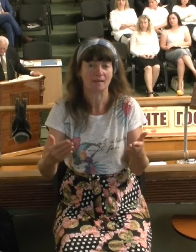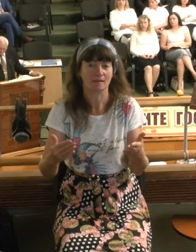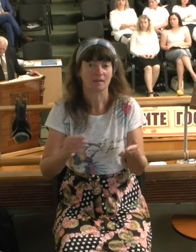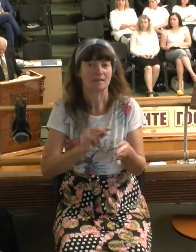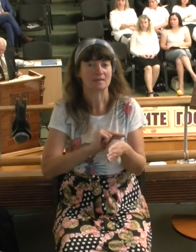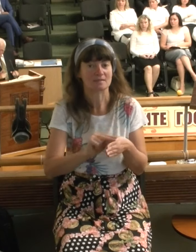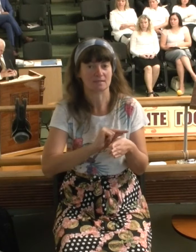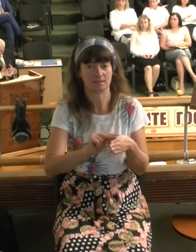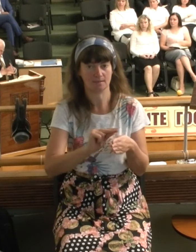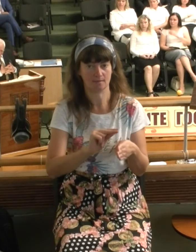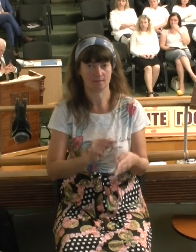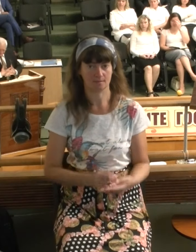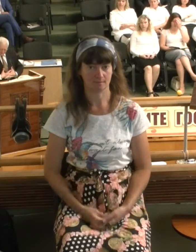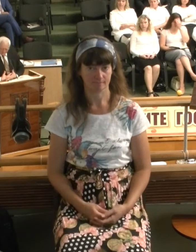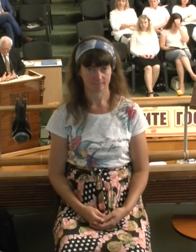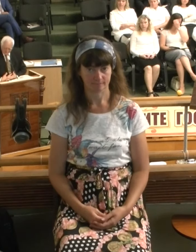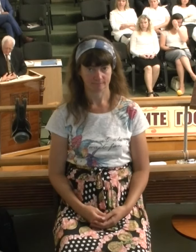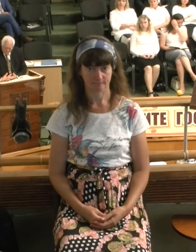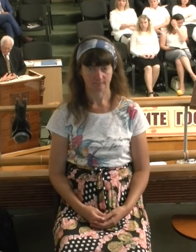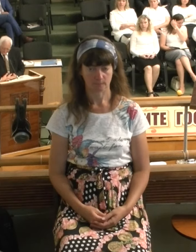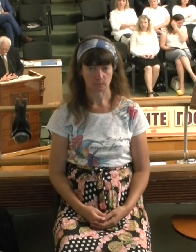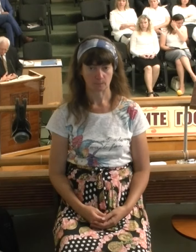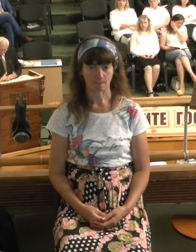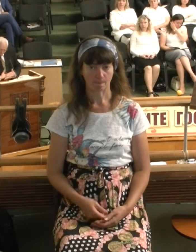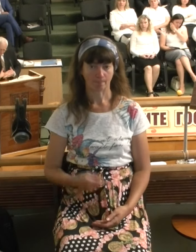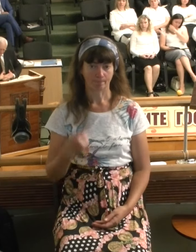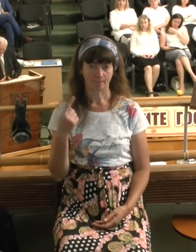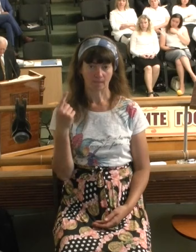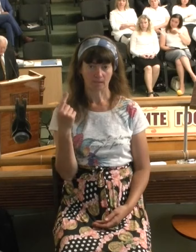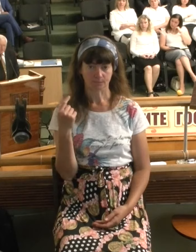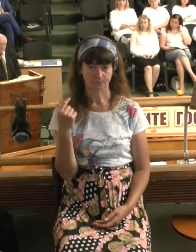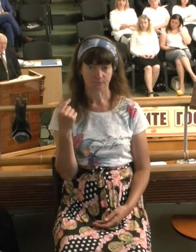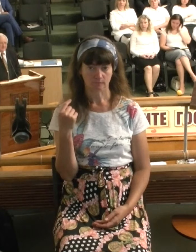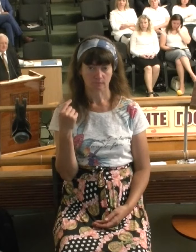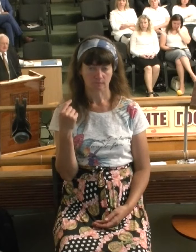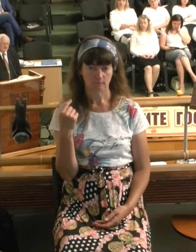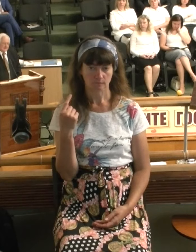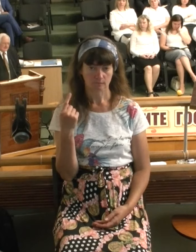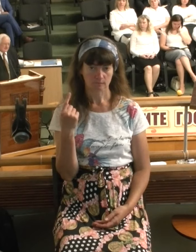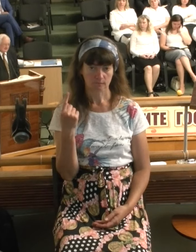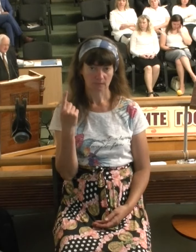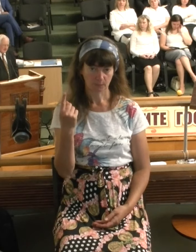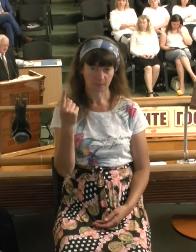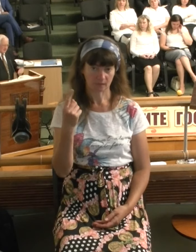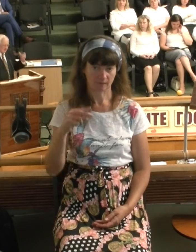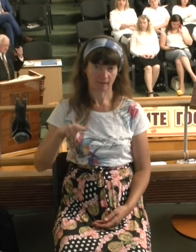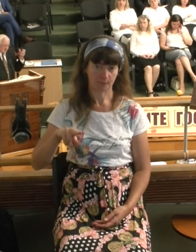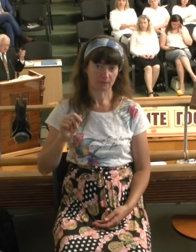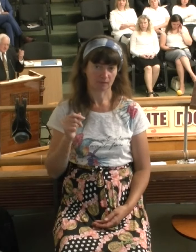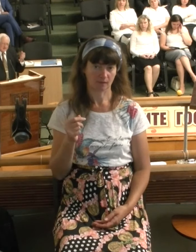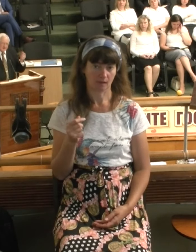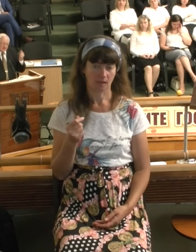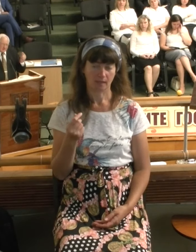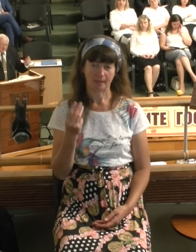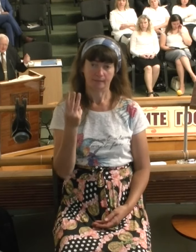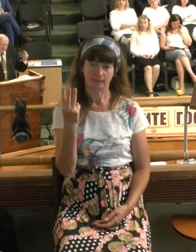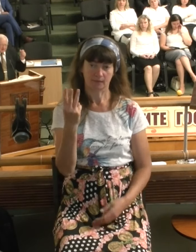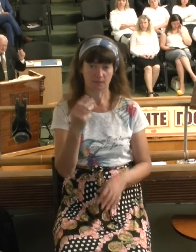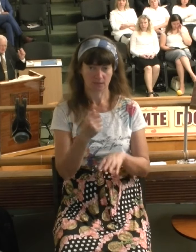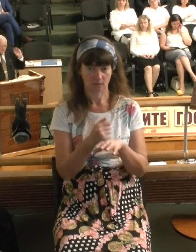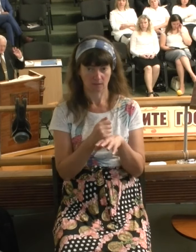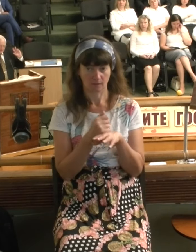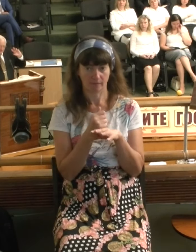Братья и сестры, 1 Петра 3 глава, с 8 по 12 стих, Петр пишет